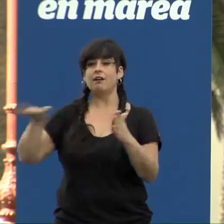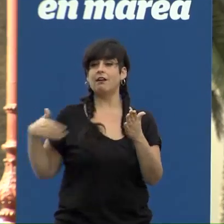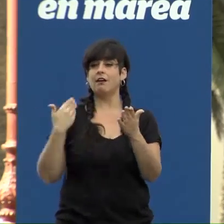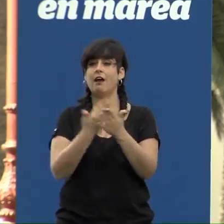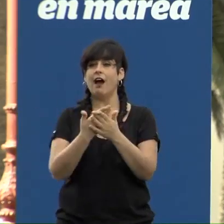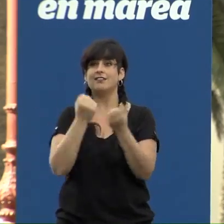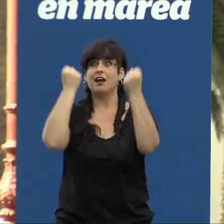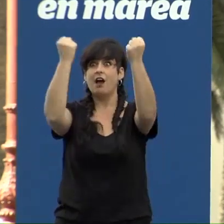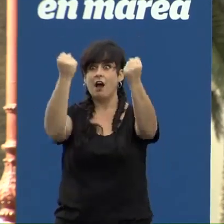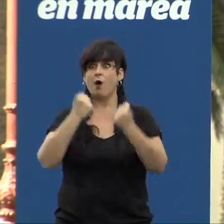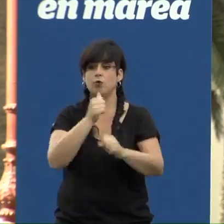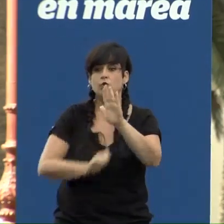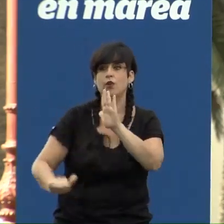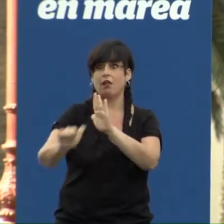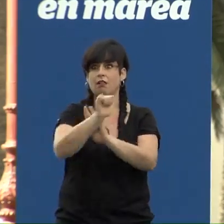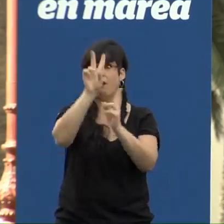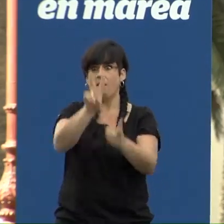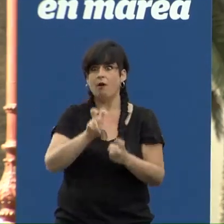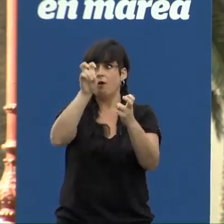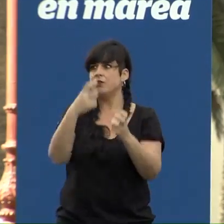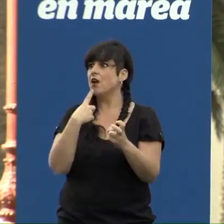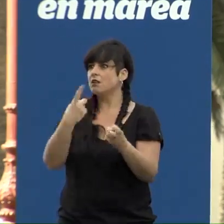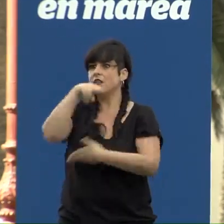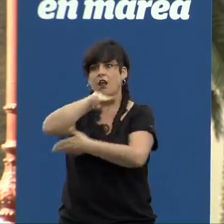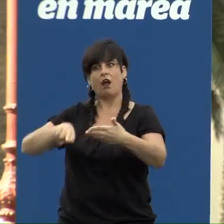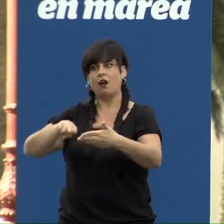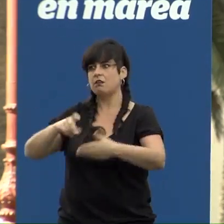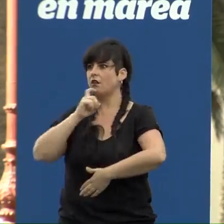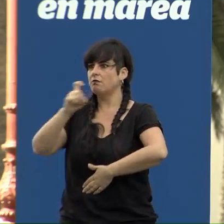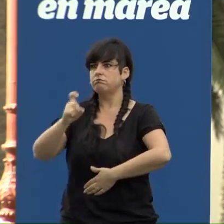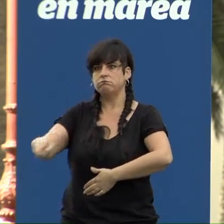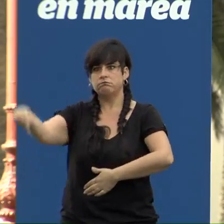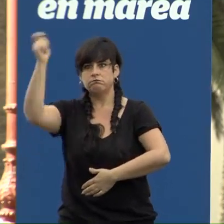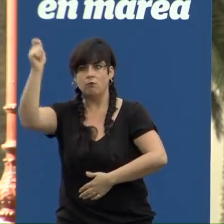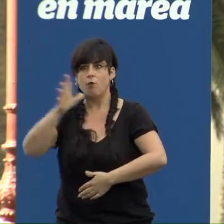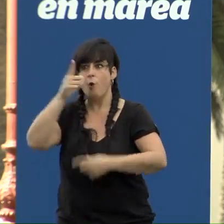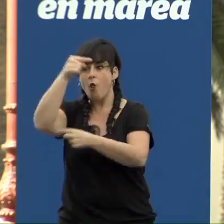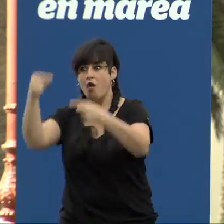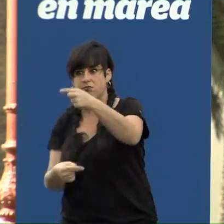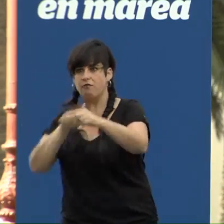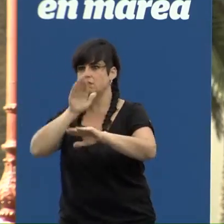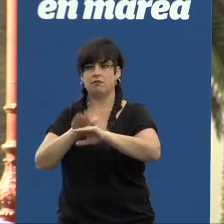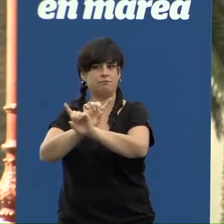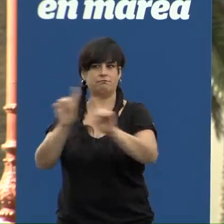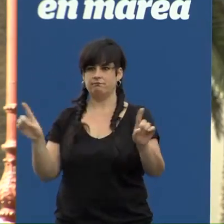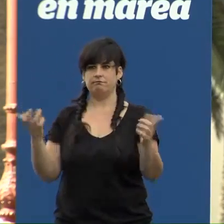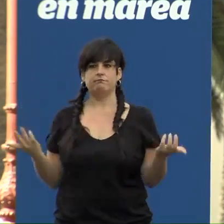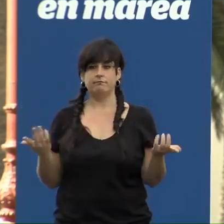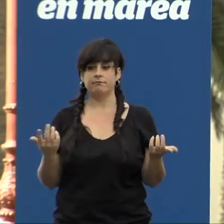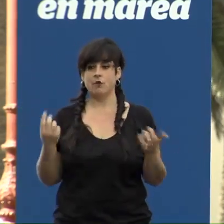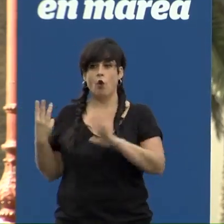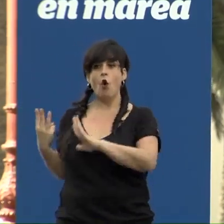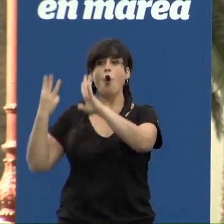autoridade fiscal do Estado chamalle a atención a Galicia por incumprir o obxectivo do déficit. En 8 anos